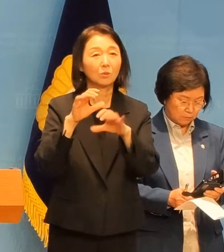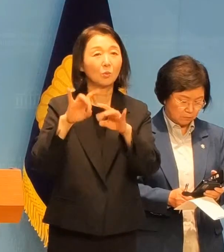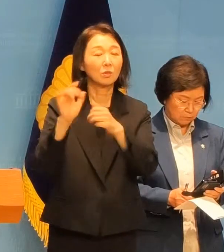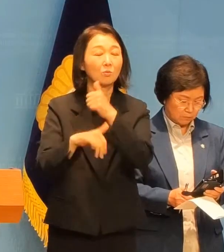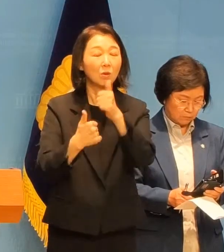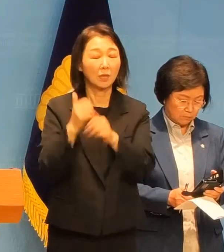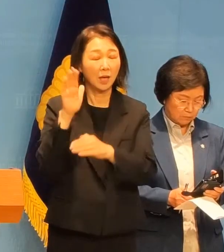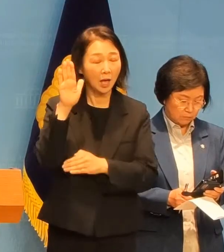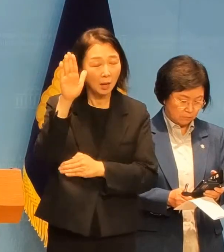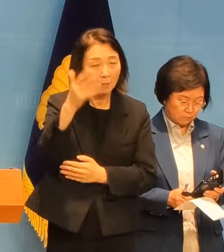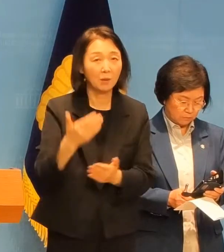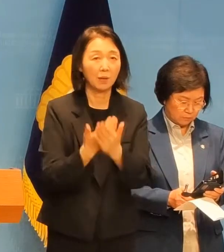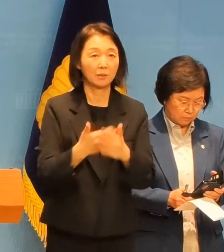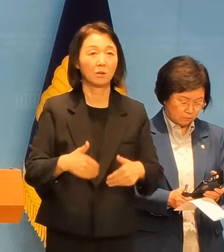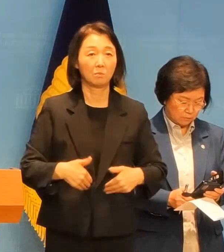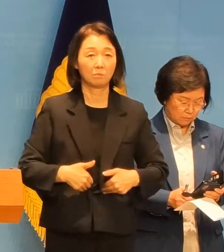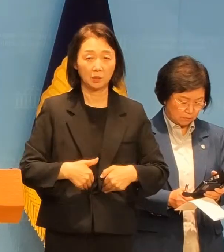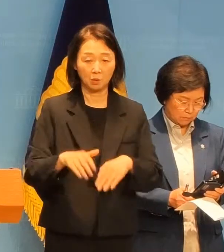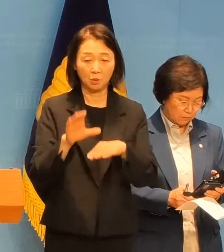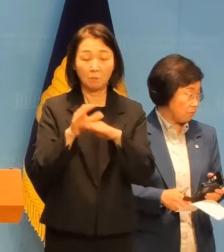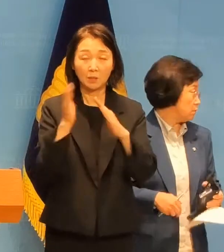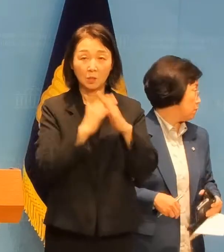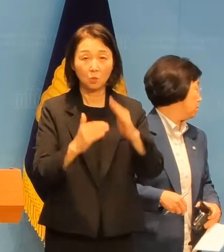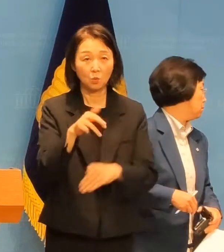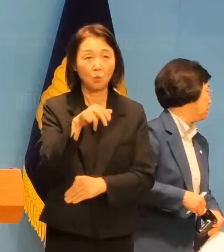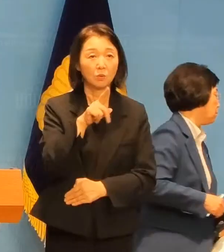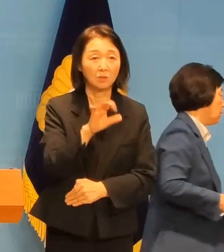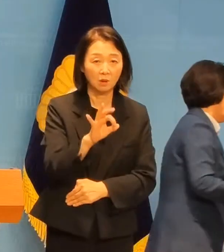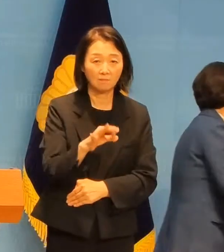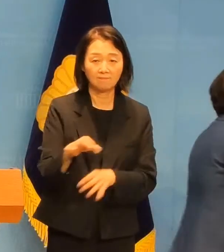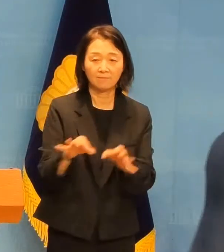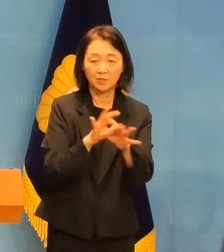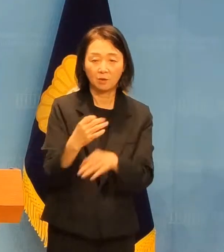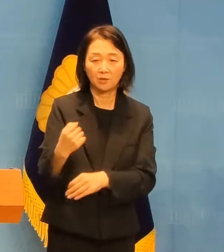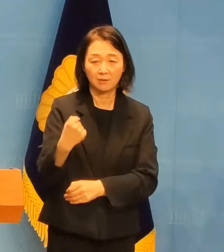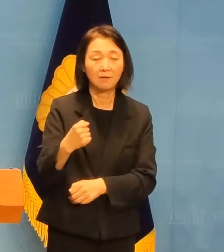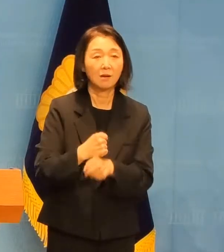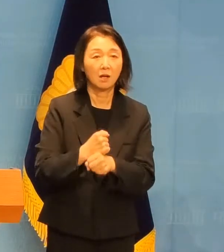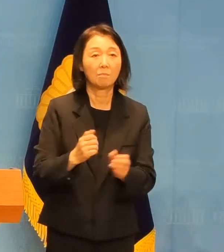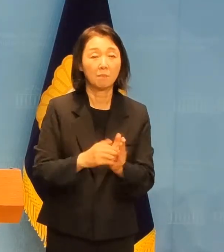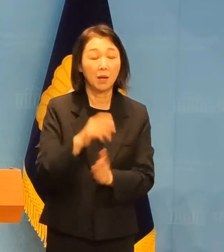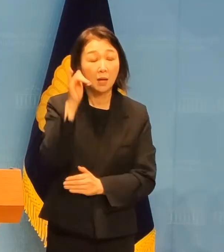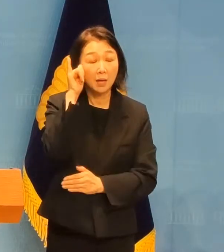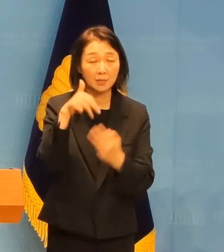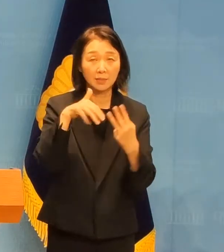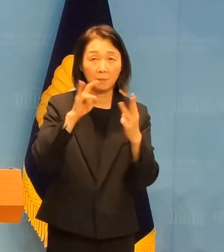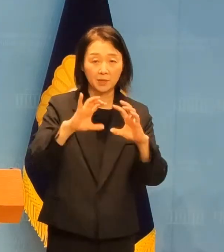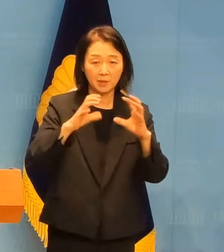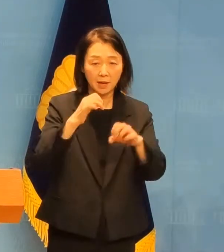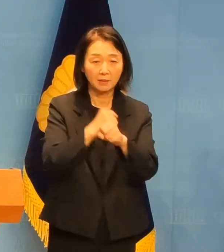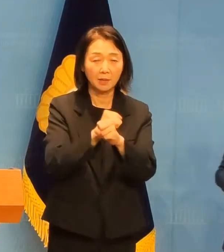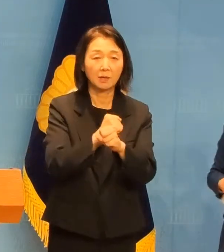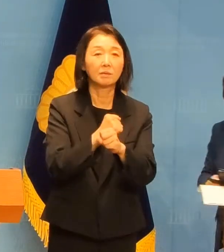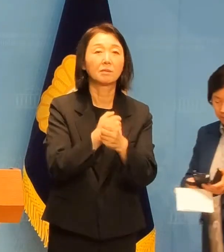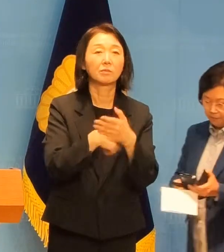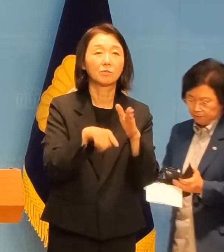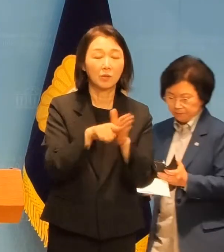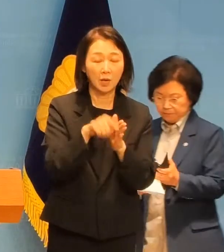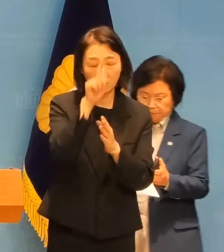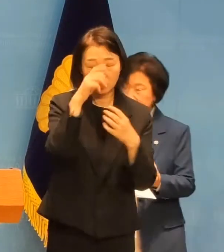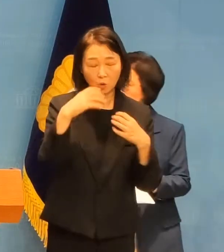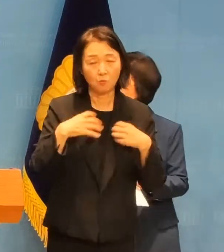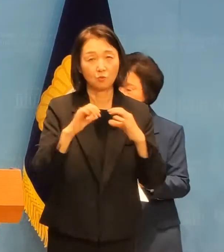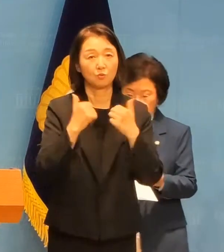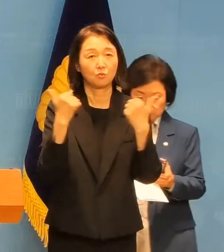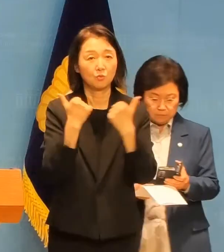나아가야 합니다. 방송의 공공성과 경쟁력을 강화하고 AI 3대 강국으로 나아가기 위해 정부,